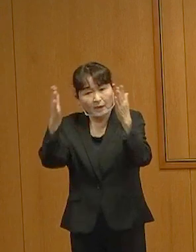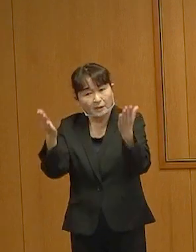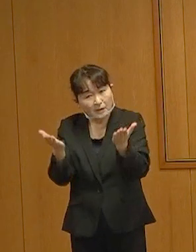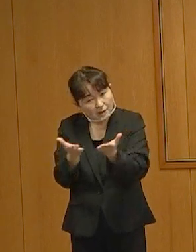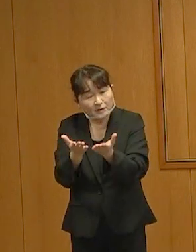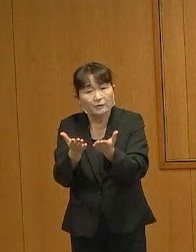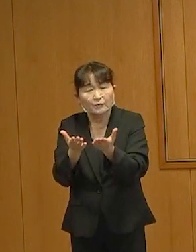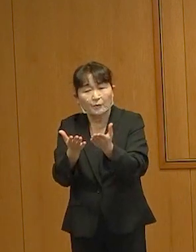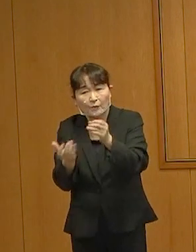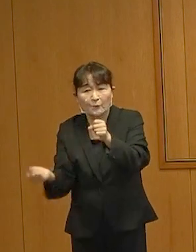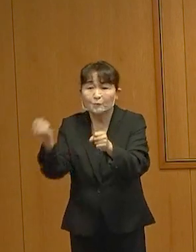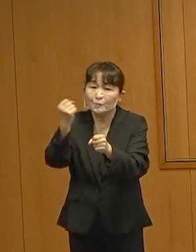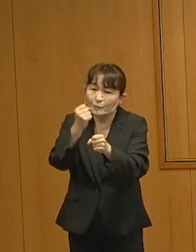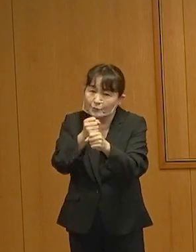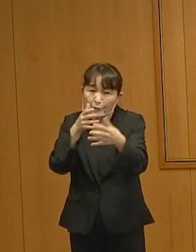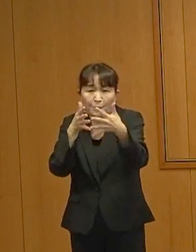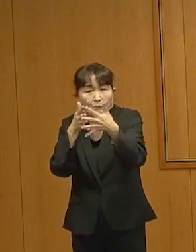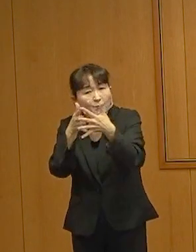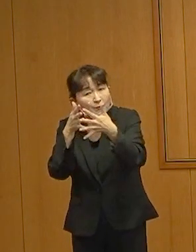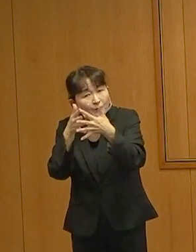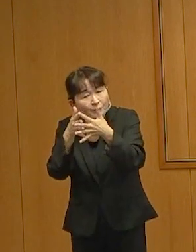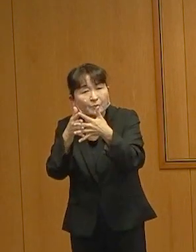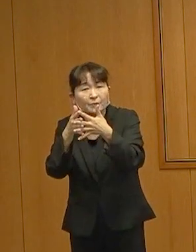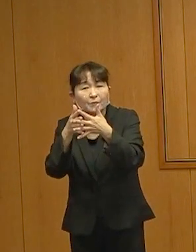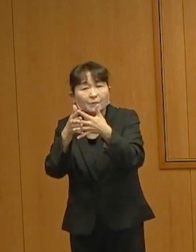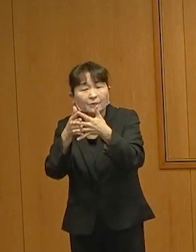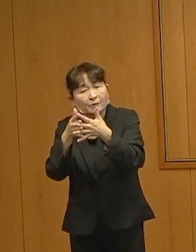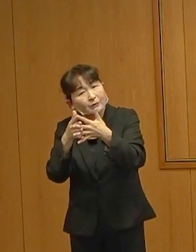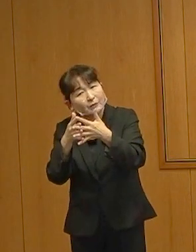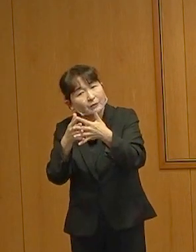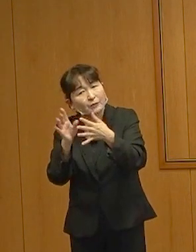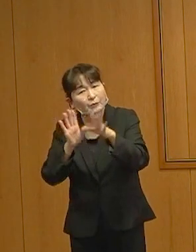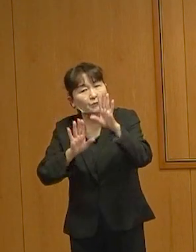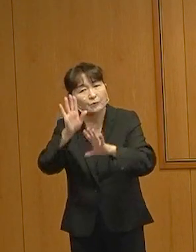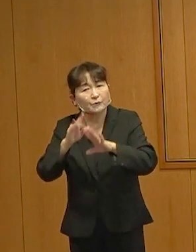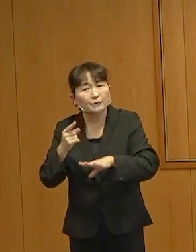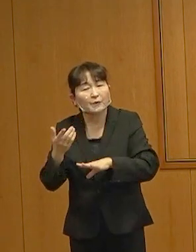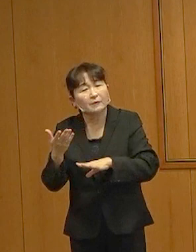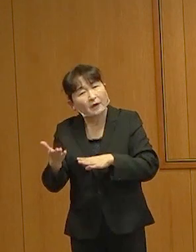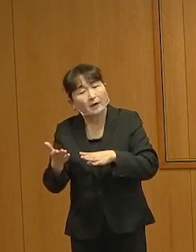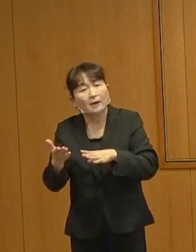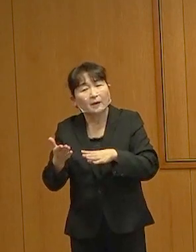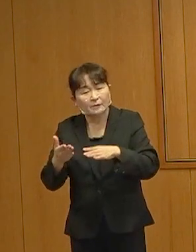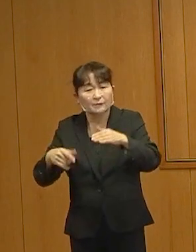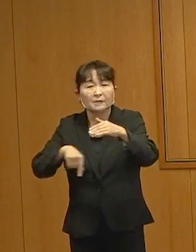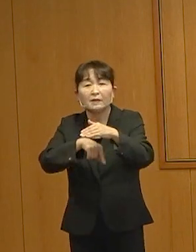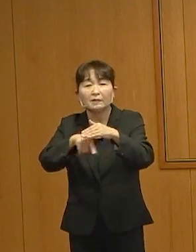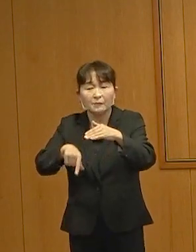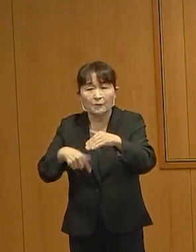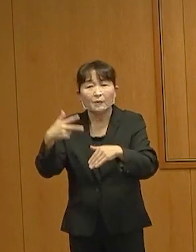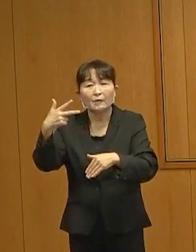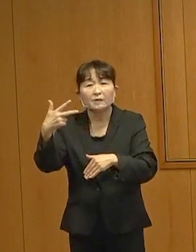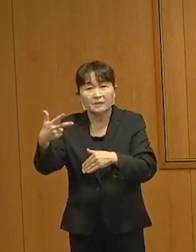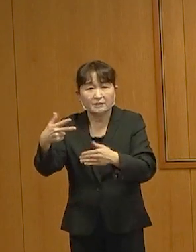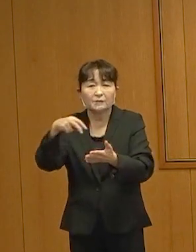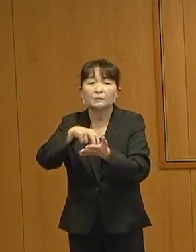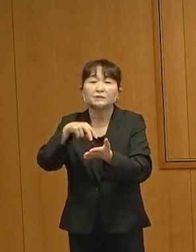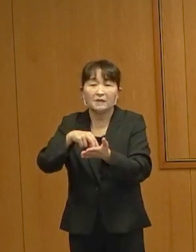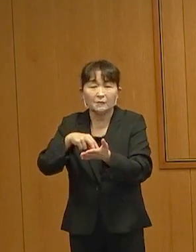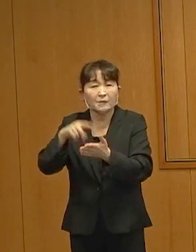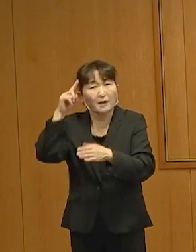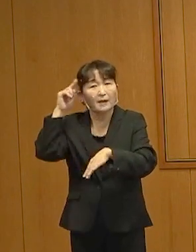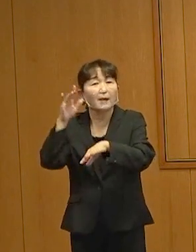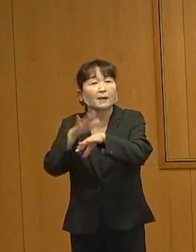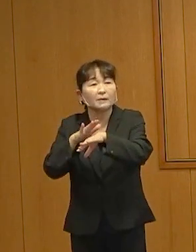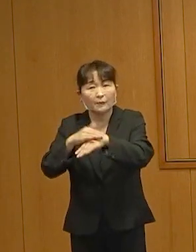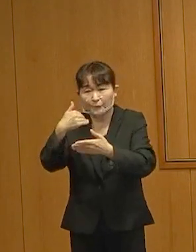のめどが立つ時期までの代替の交通網の支援であるとか、こういったものについては市としてどういう考えを持っているのかお聞かせ